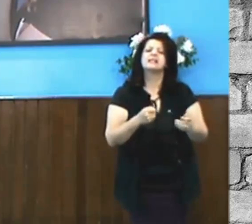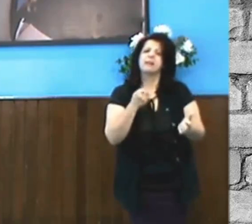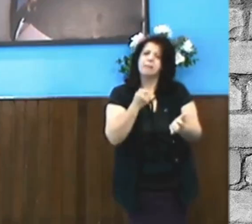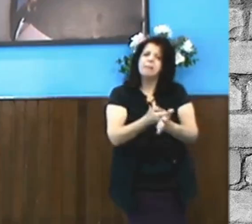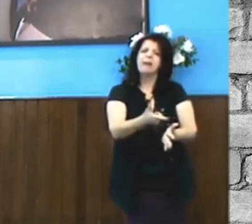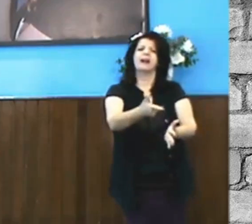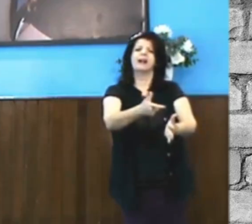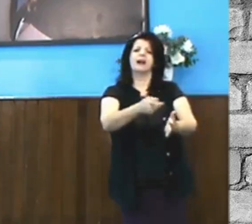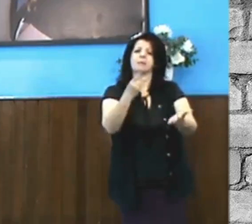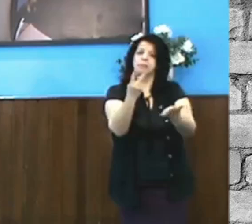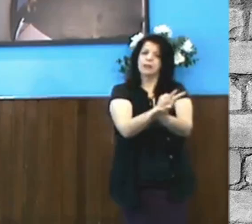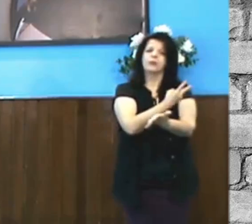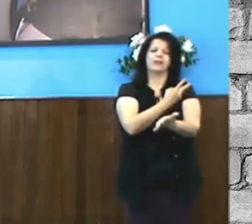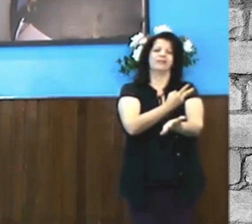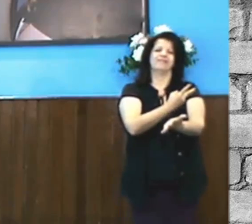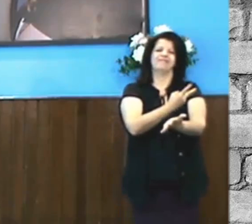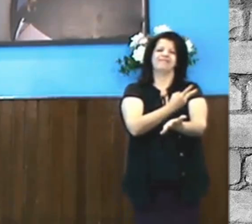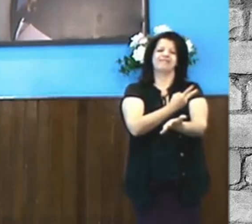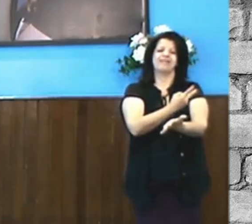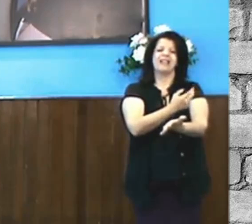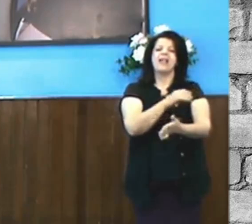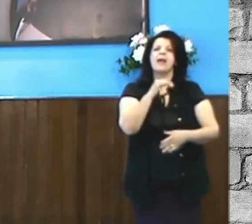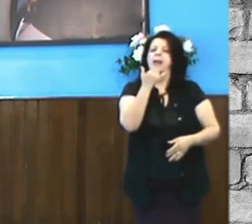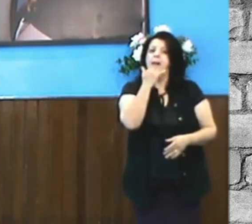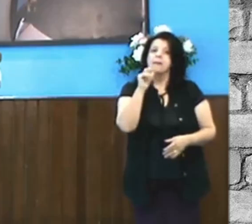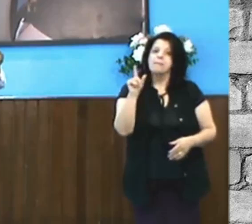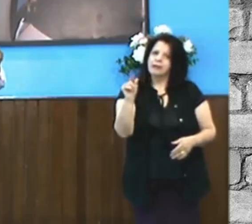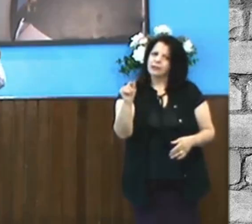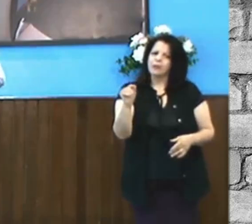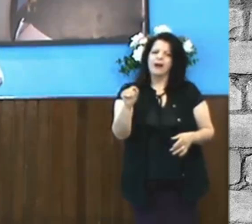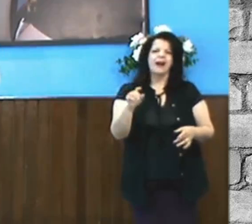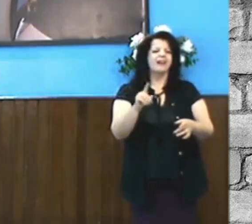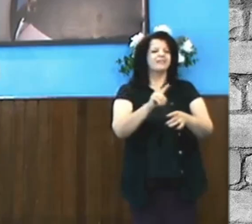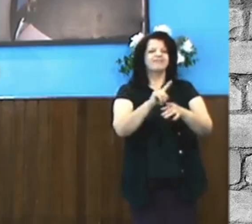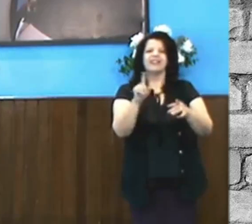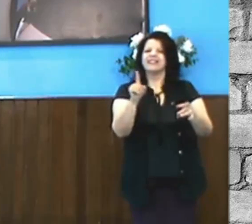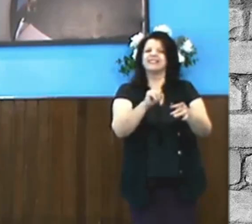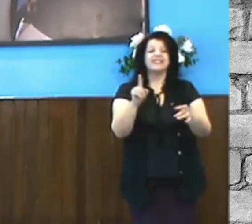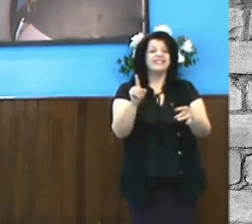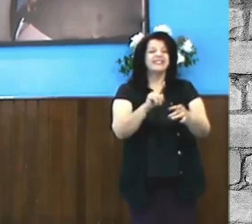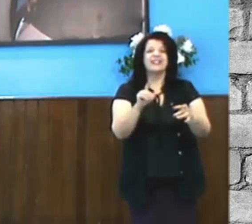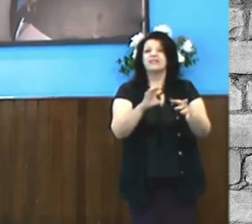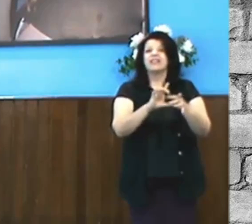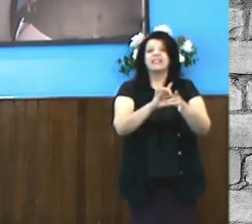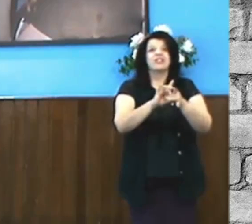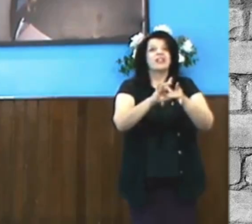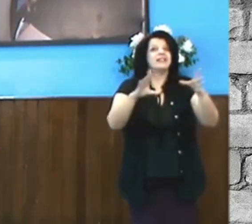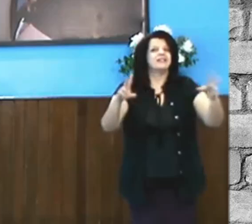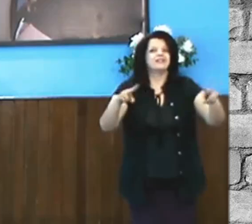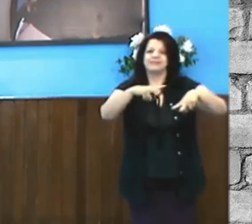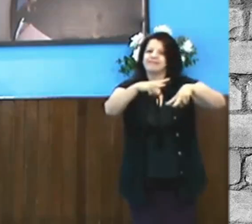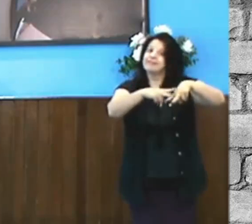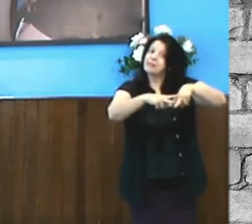seríamos cúmplices. Quando o Senhor perdoou o nosso pecado, se Ele simplesmente dissesse assim: vocês